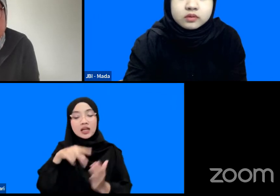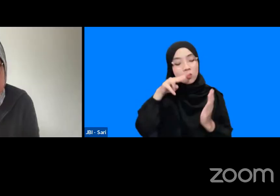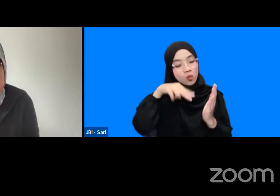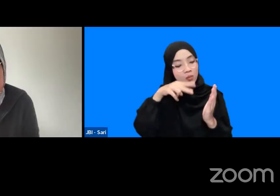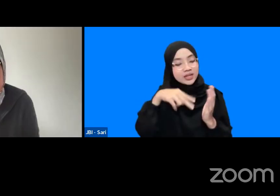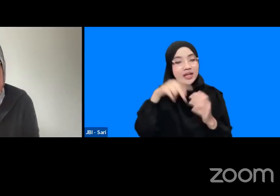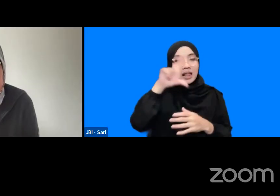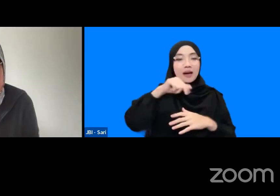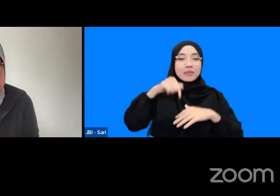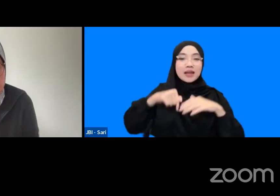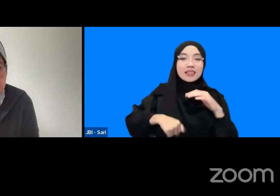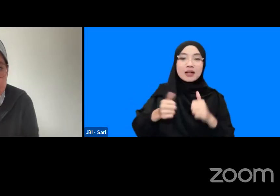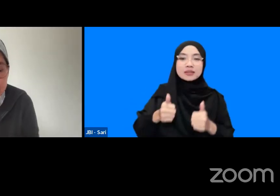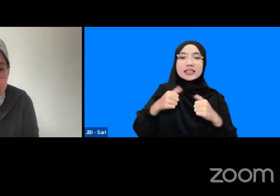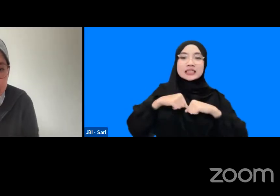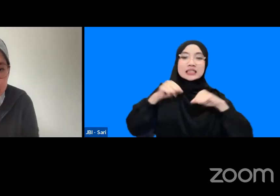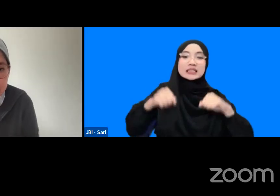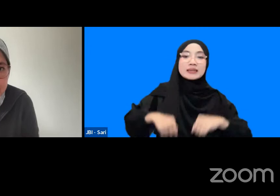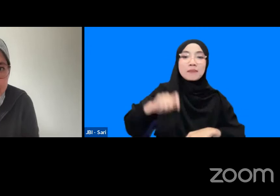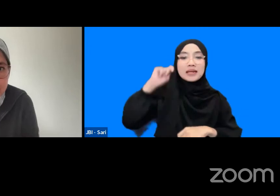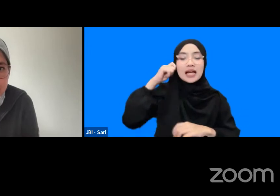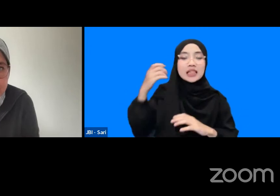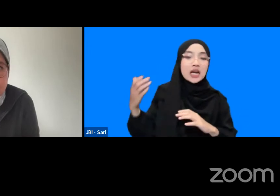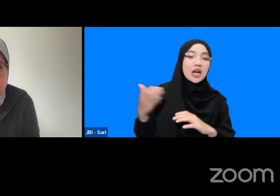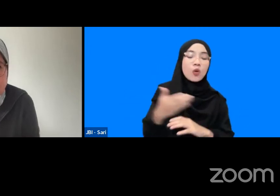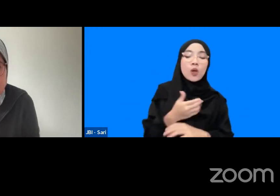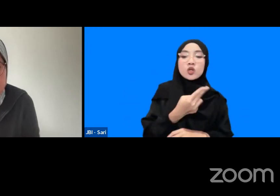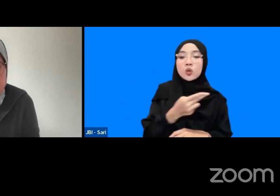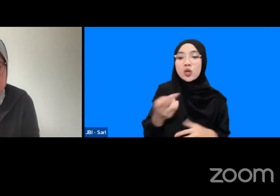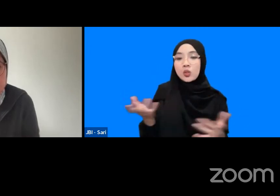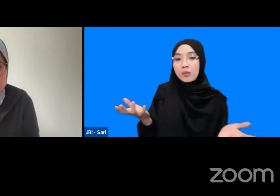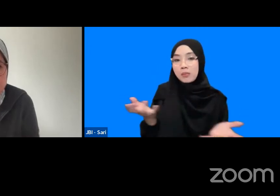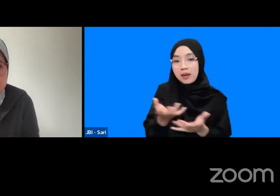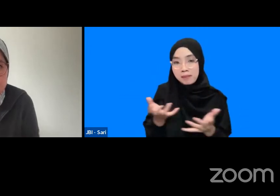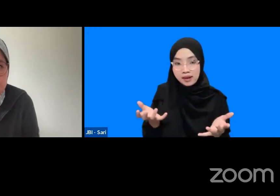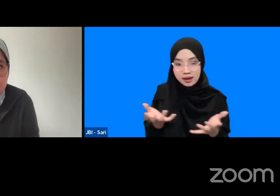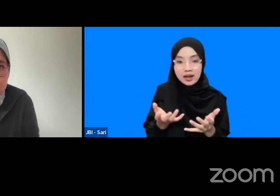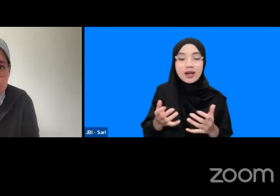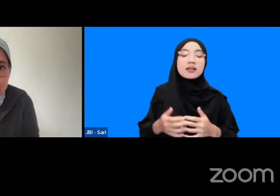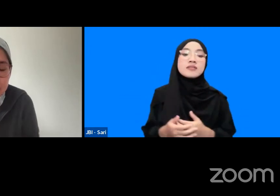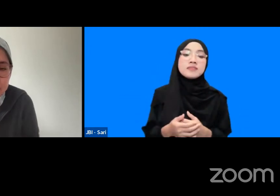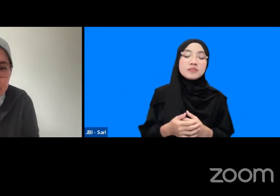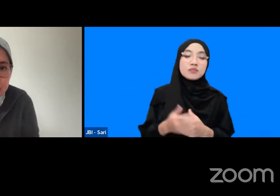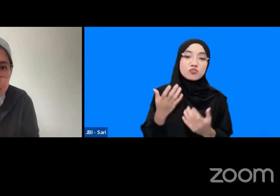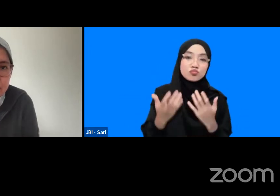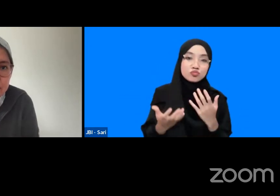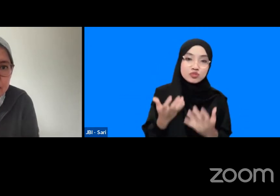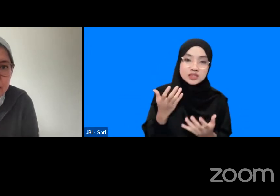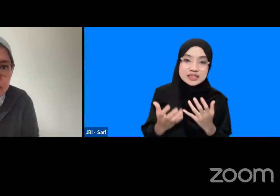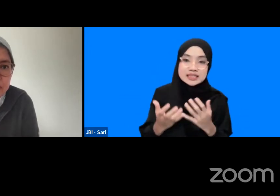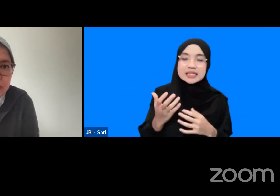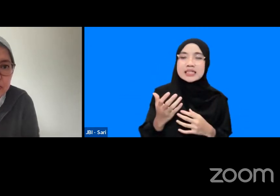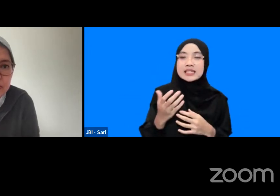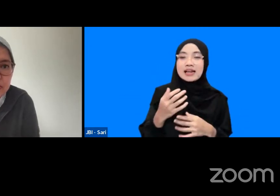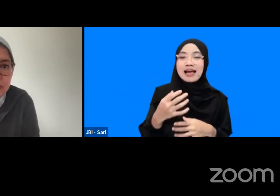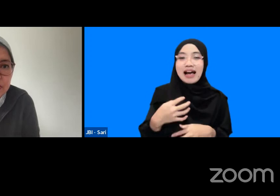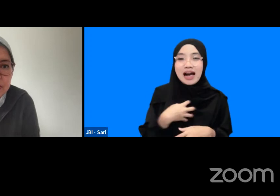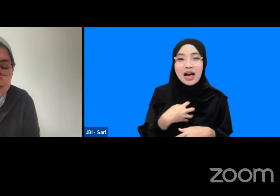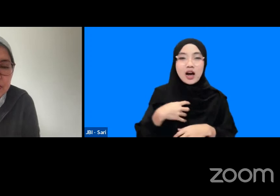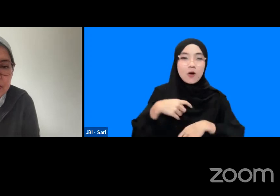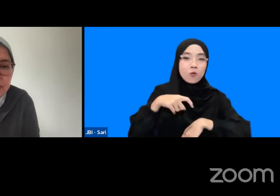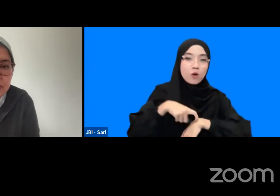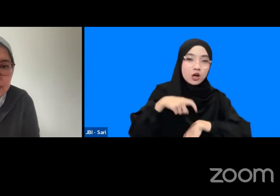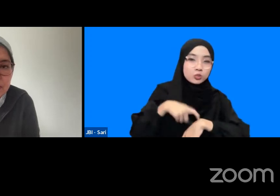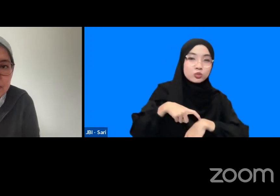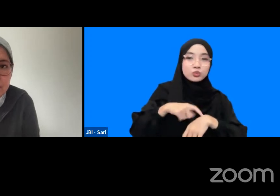sistem peringatan dini yang ada di Indonesia mungkin tanpa mengurangi hak dan waktu untuk para